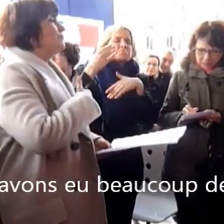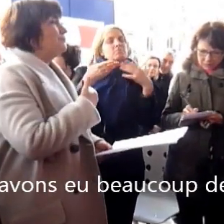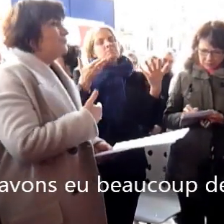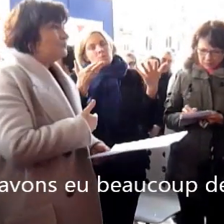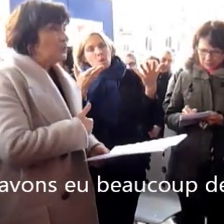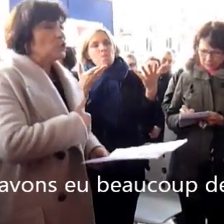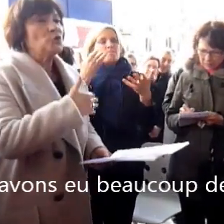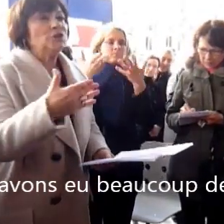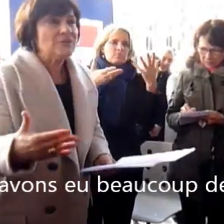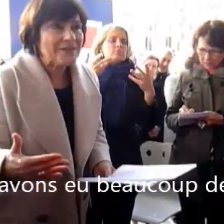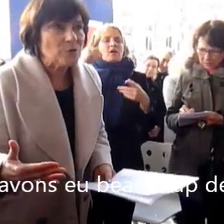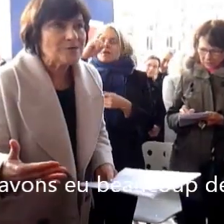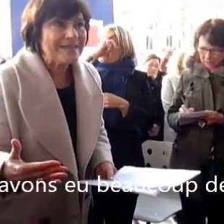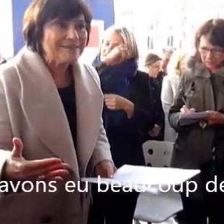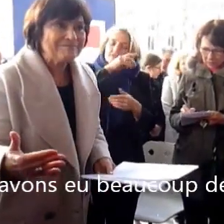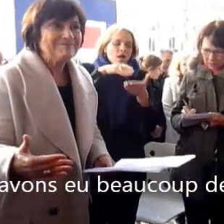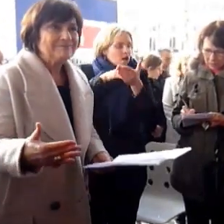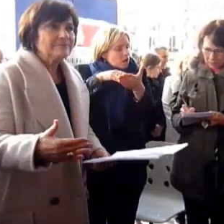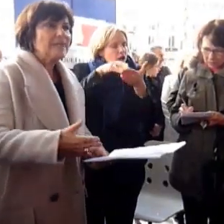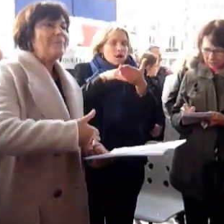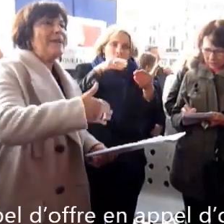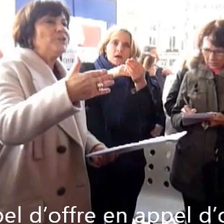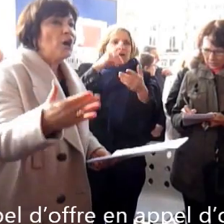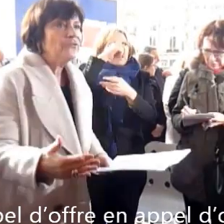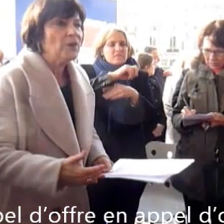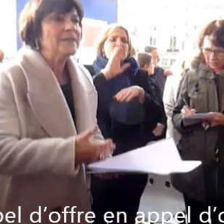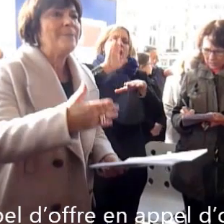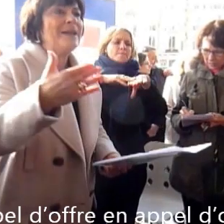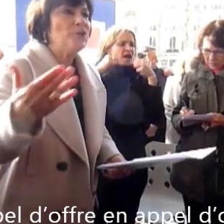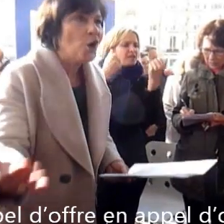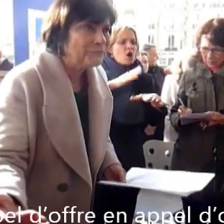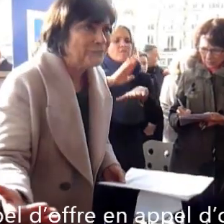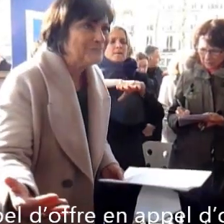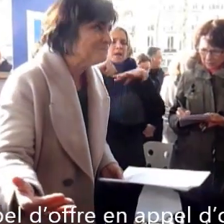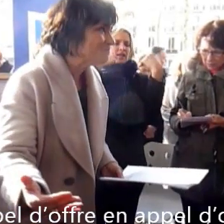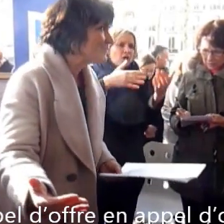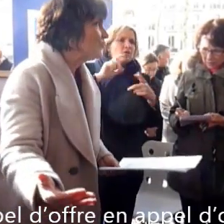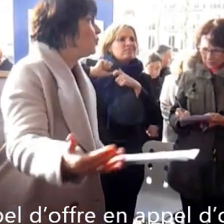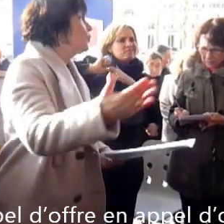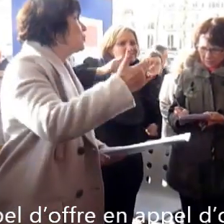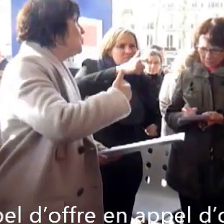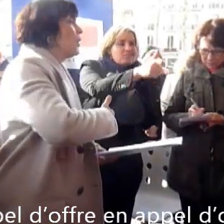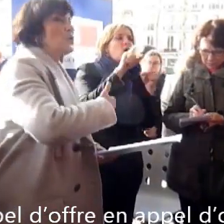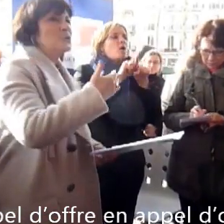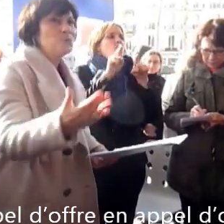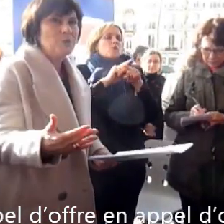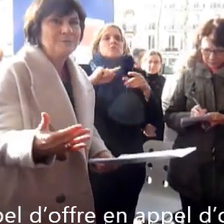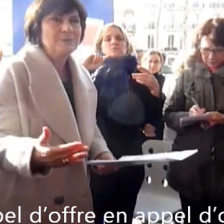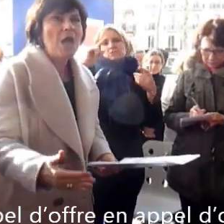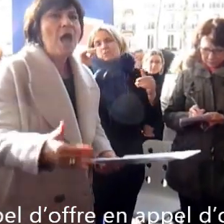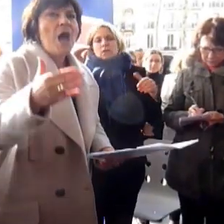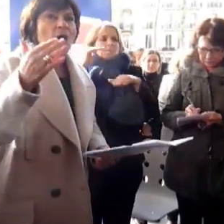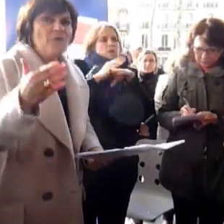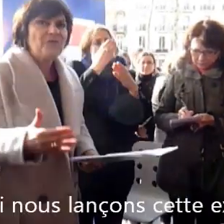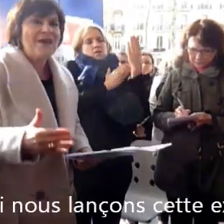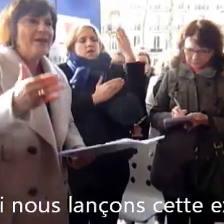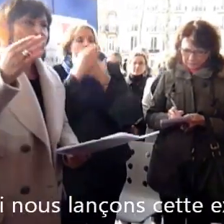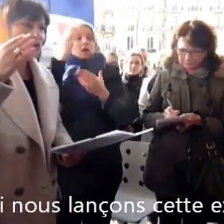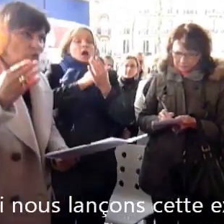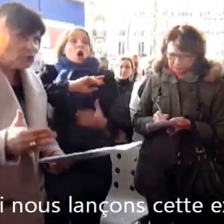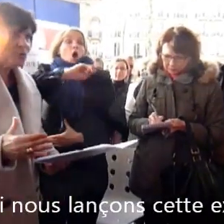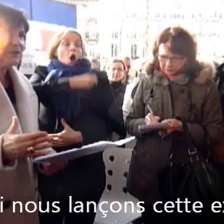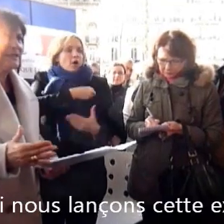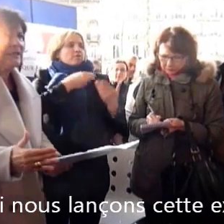eu beaucoup de difficultés, d'appel d'offres en appel d'offres, de recours en recours.